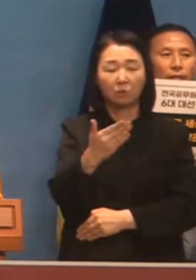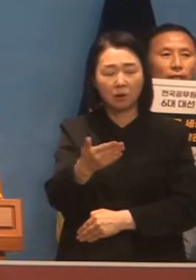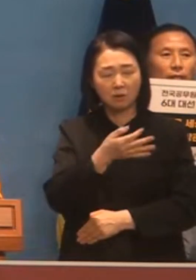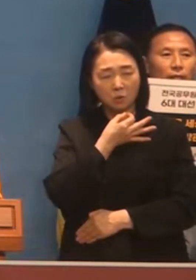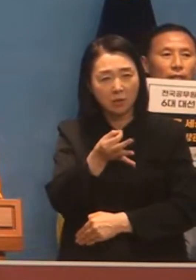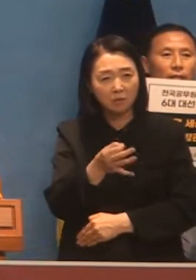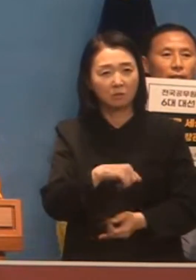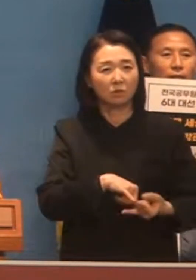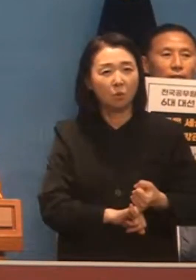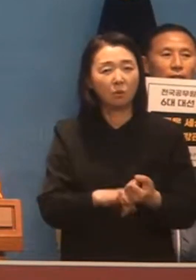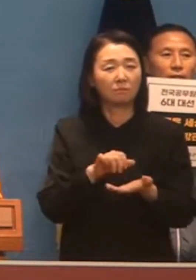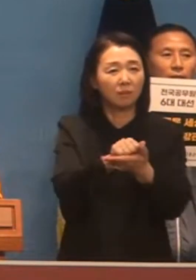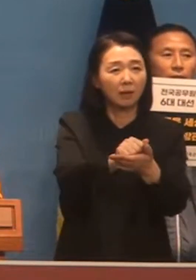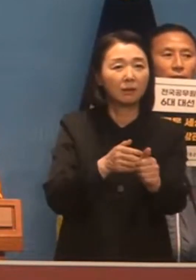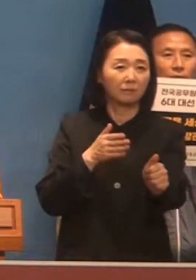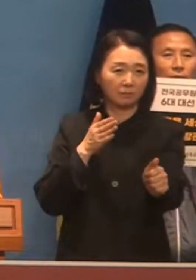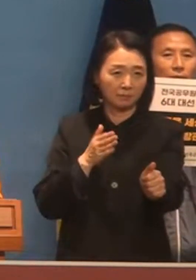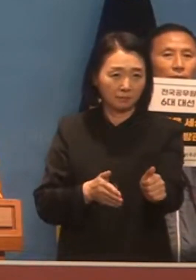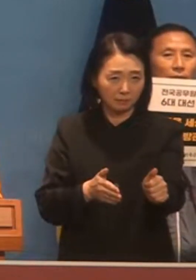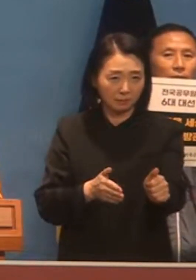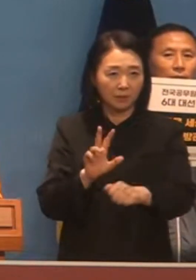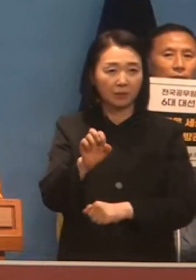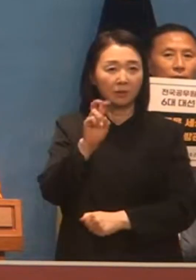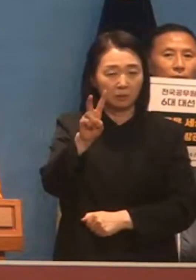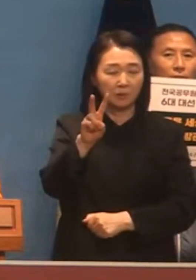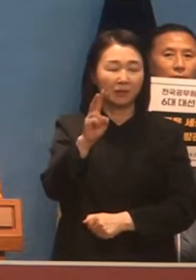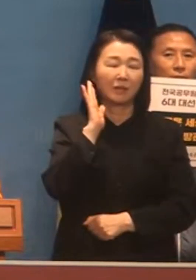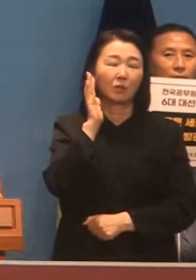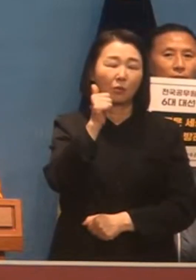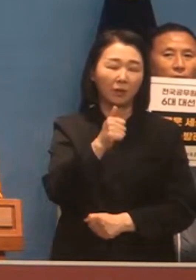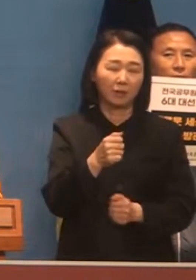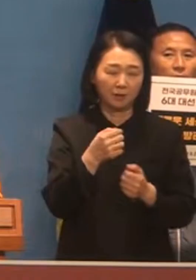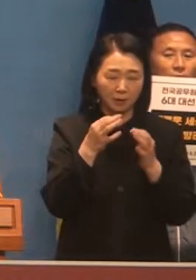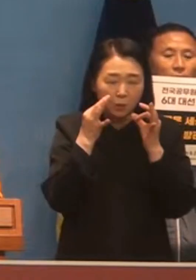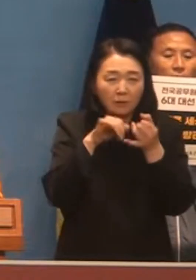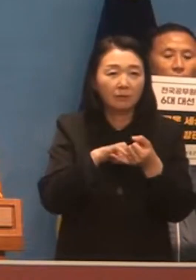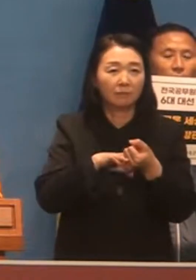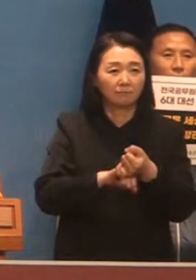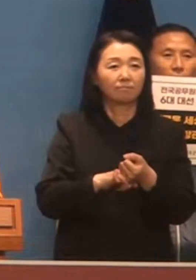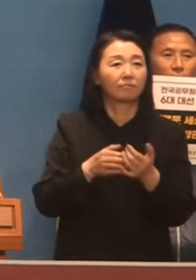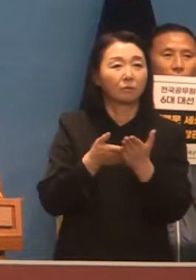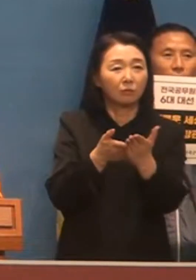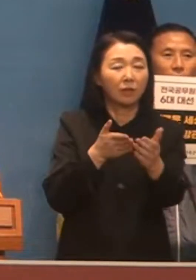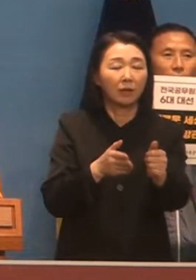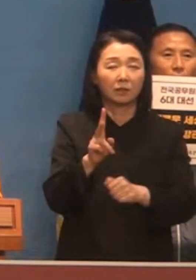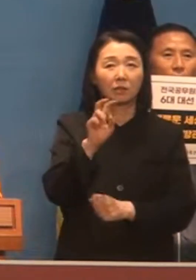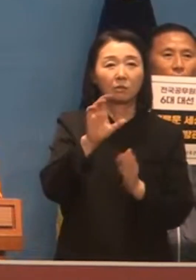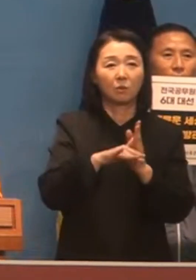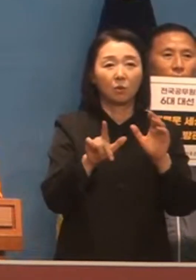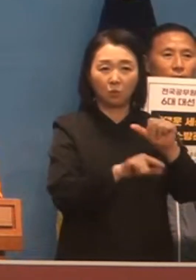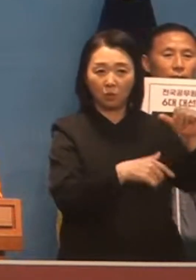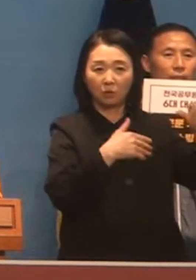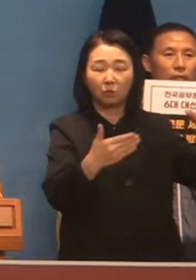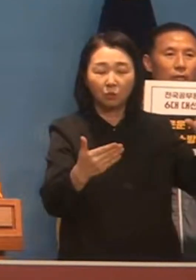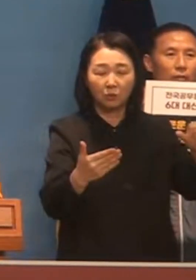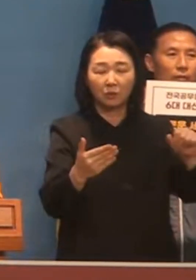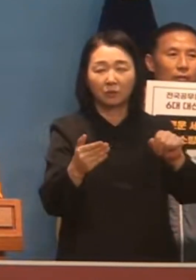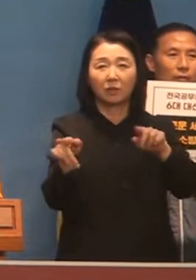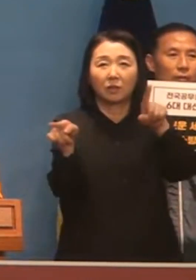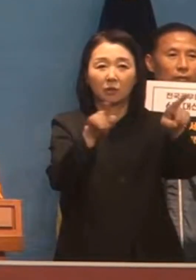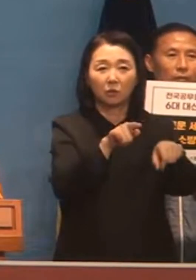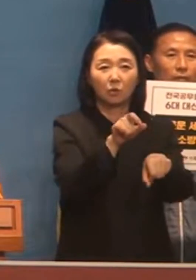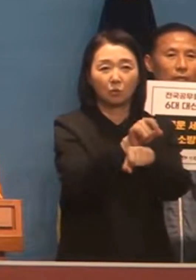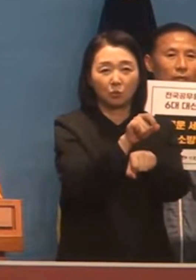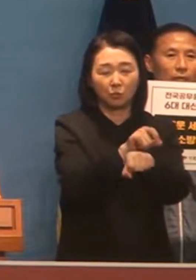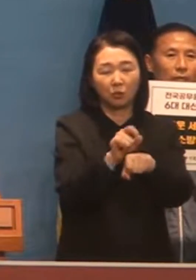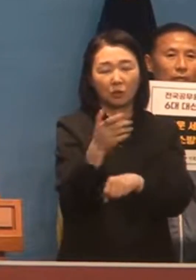외침을 반드시 반영해 줄 것을 21대 대통령에게 간곡히 요청한다. 2025년 5월 9일 전국 공무원